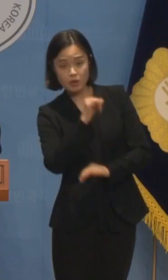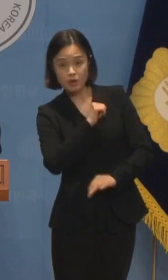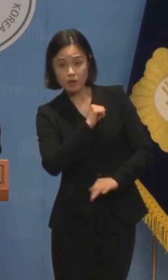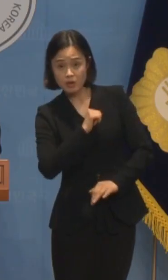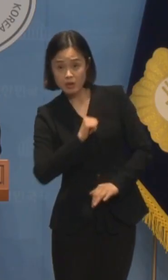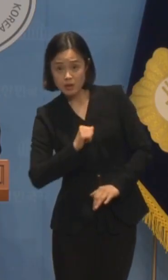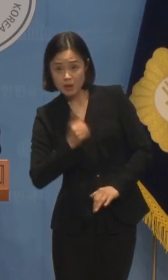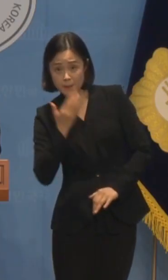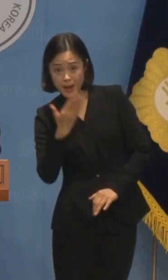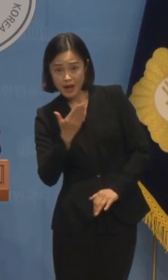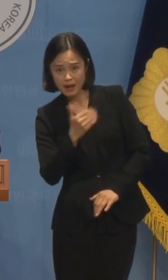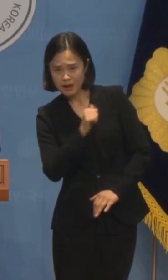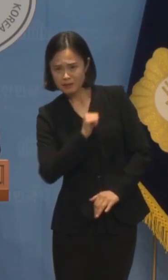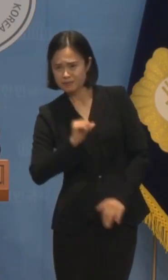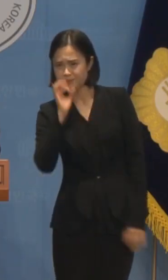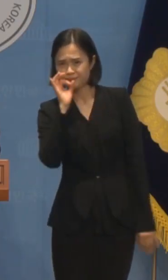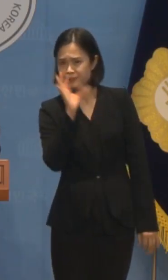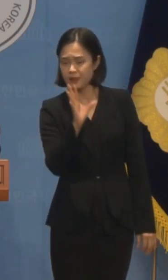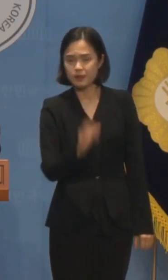같습니까?